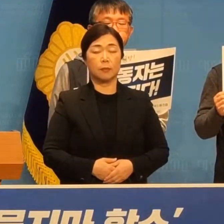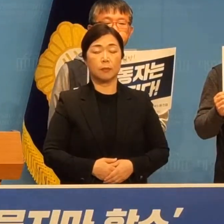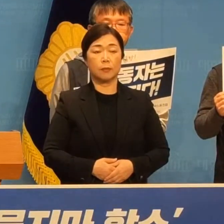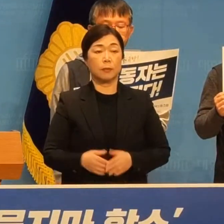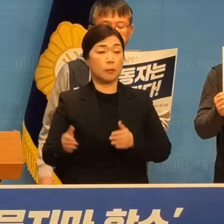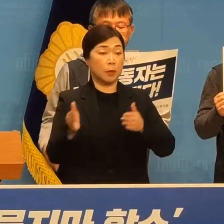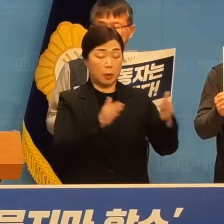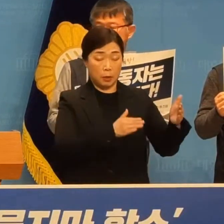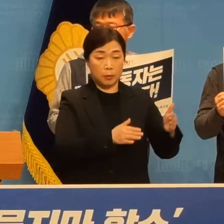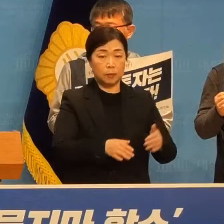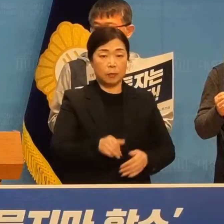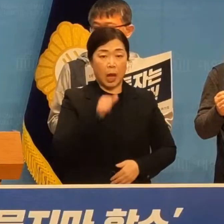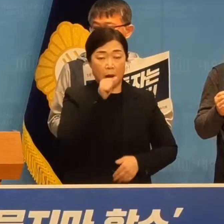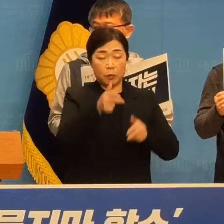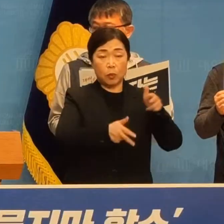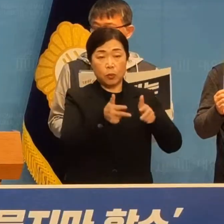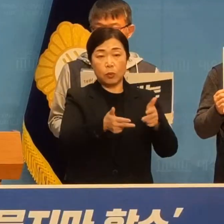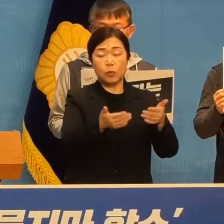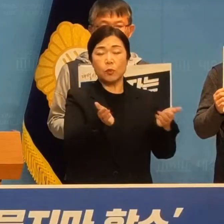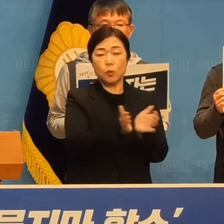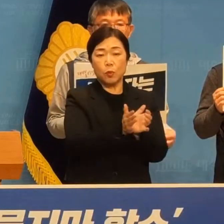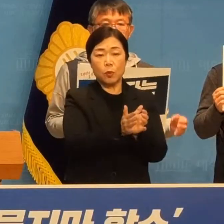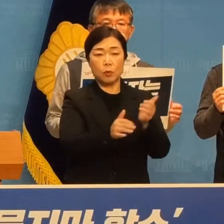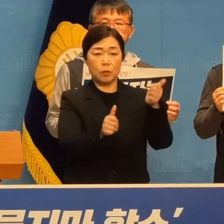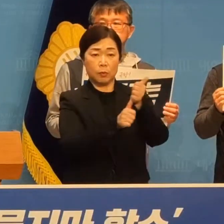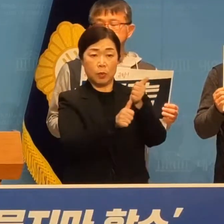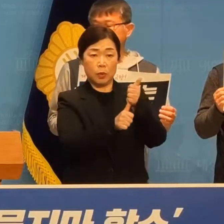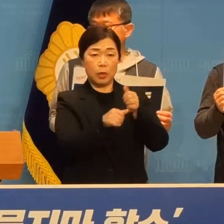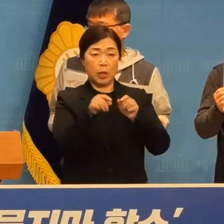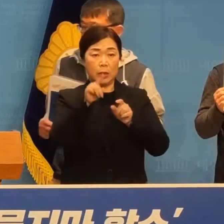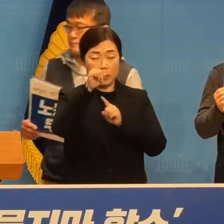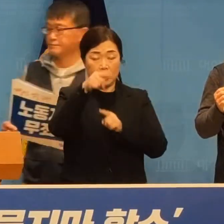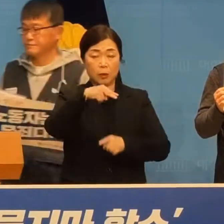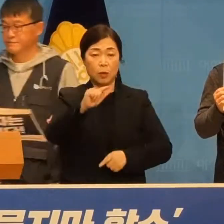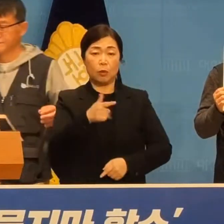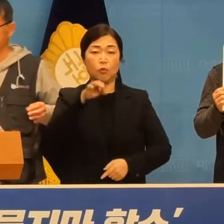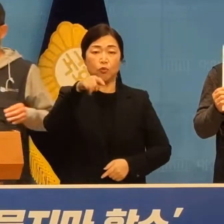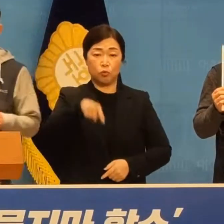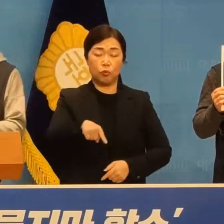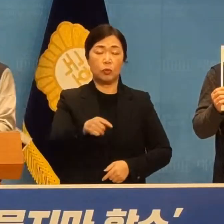이어서 바로 금속노조 수석 부위원장 이상섭 동지의 발언 듣겠습니다.